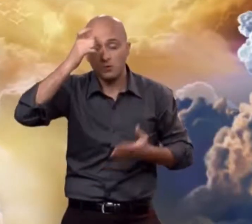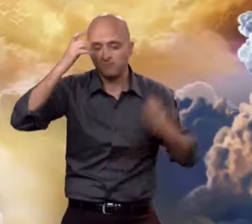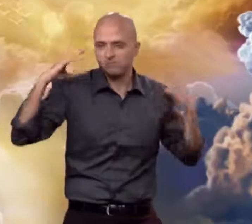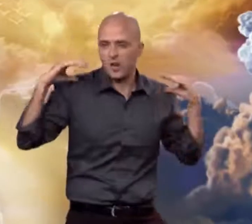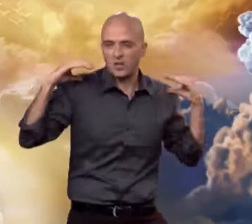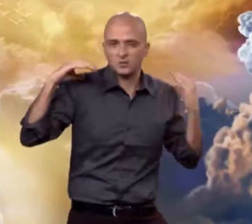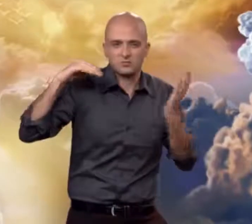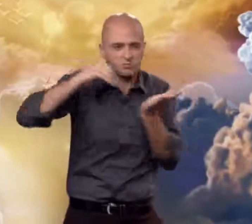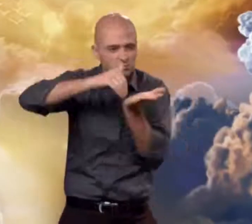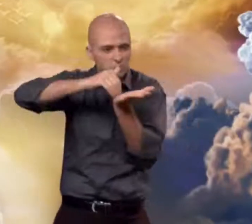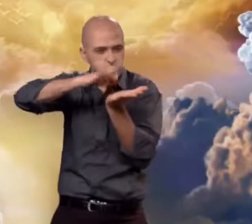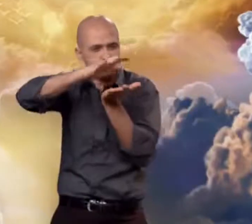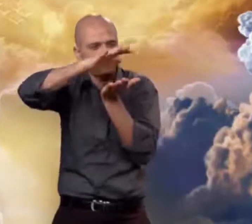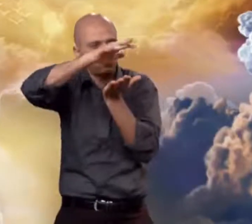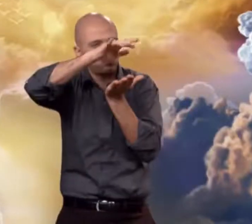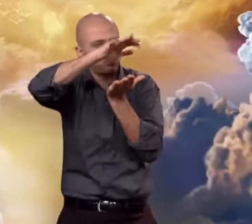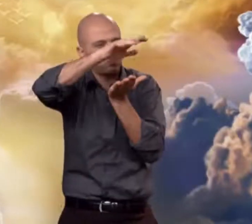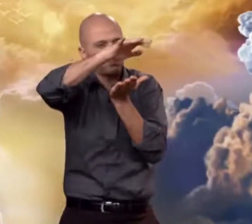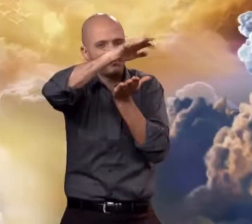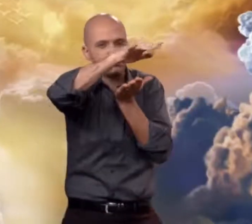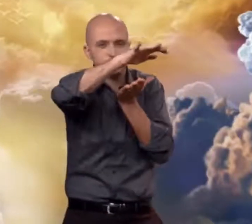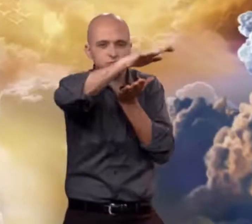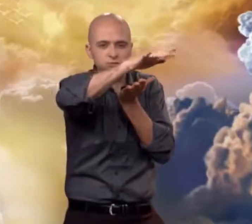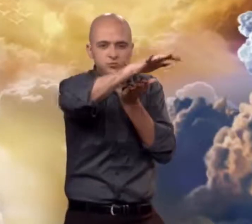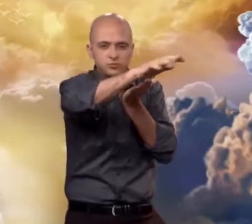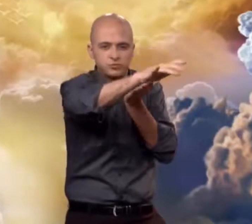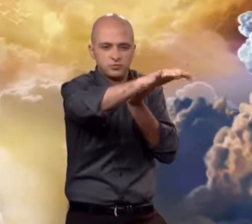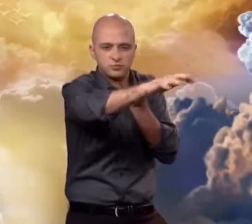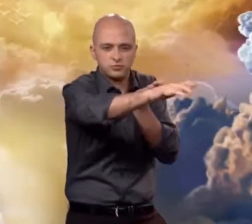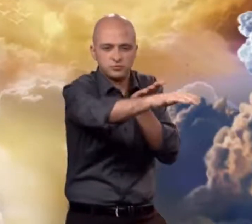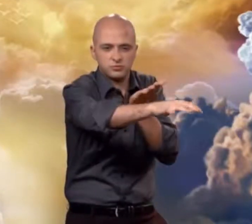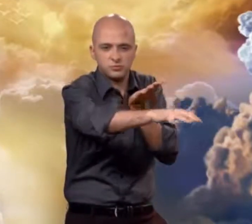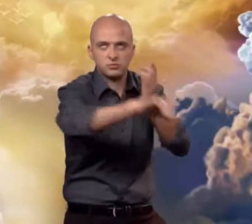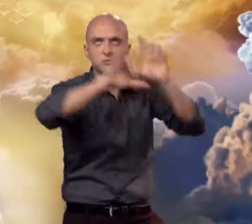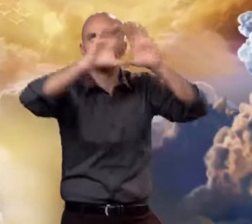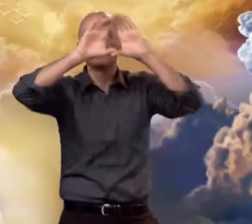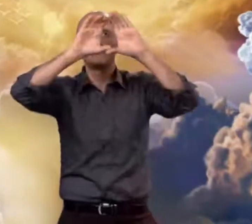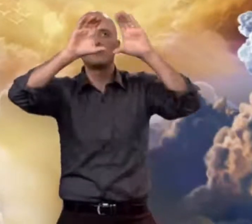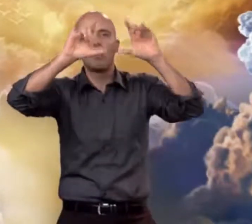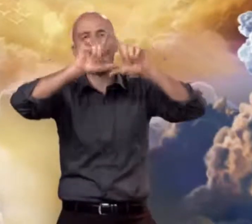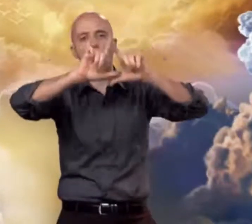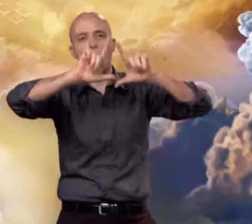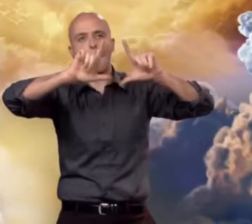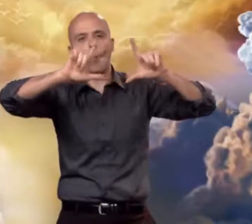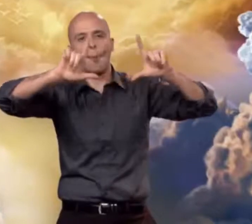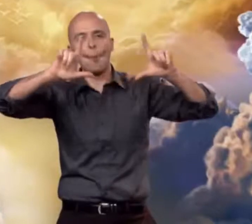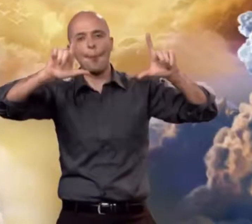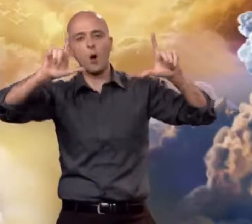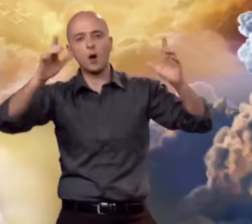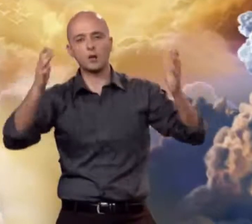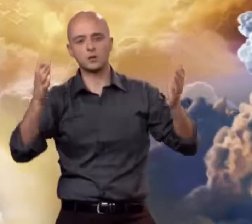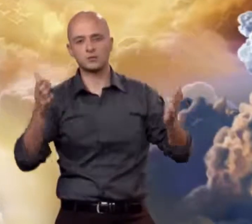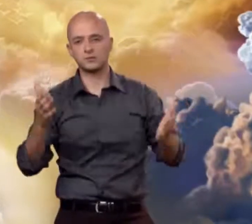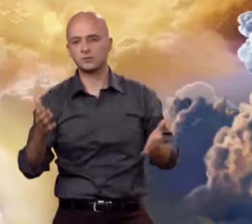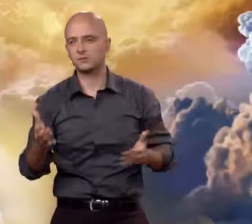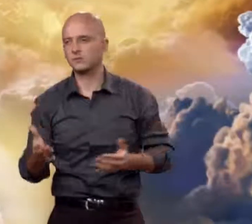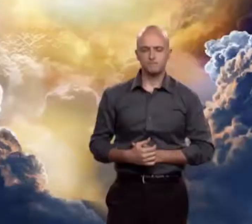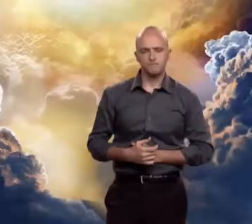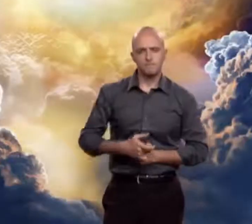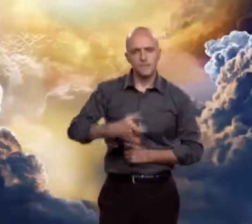Deus, fazendo com que ele fosse considerado severo e tirano. Satanás induziu a humanidade a pecar. Declarou que